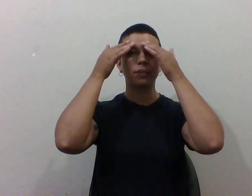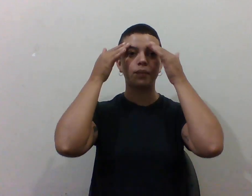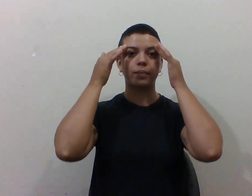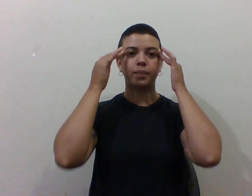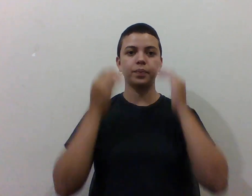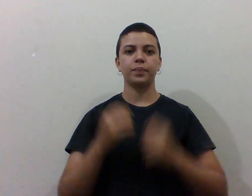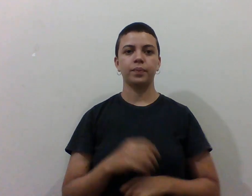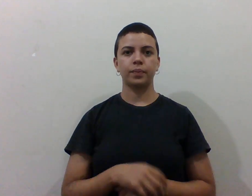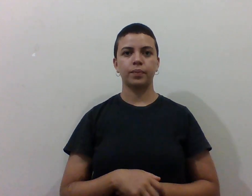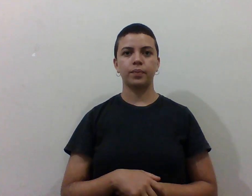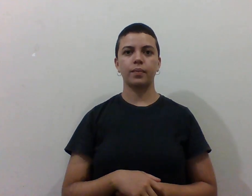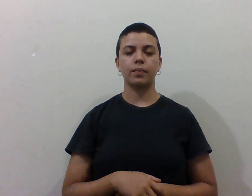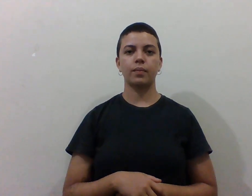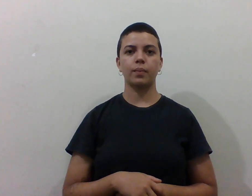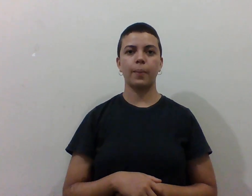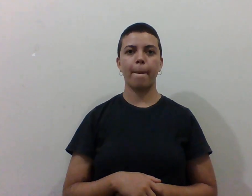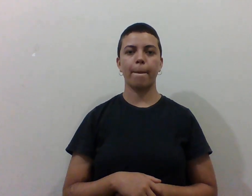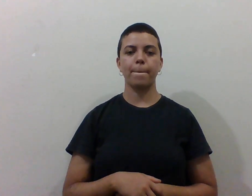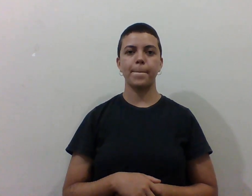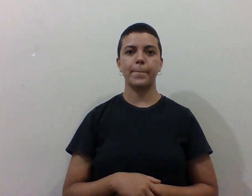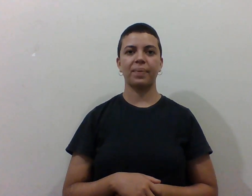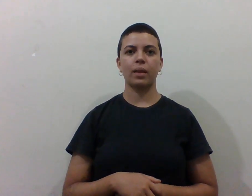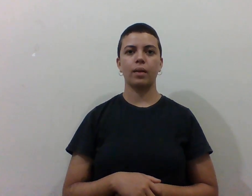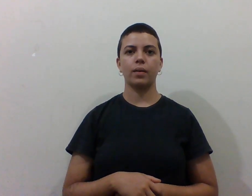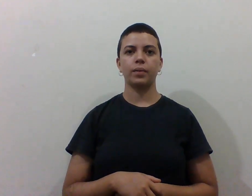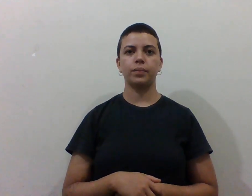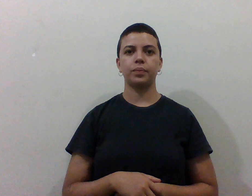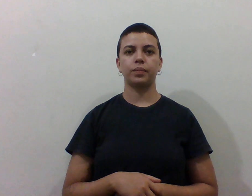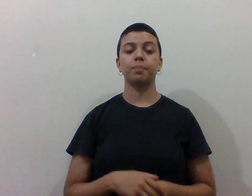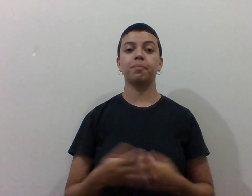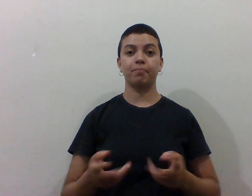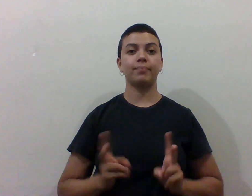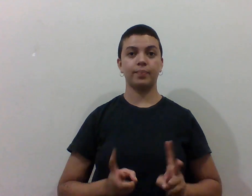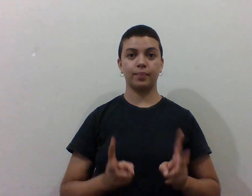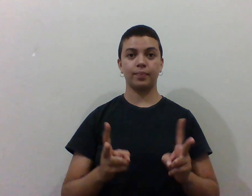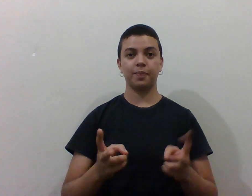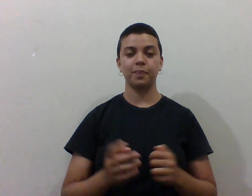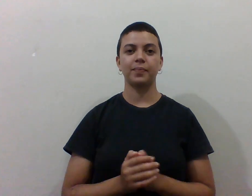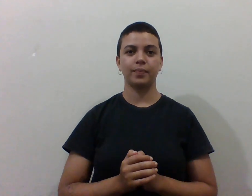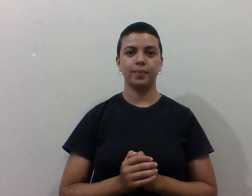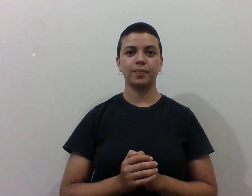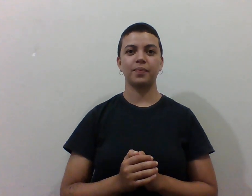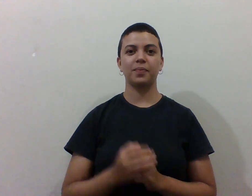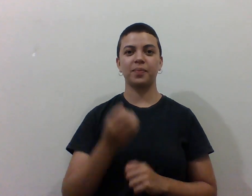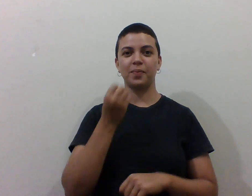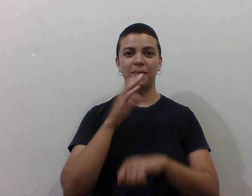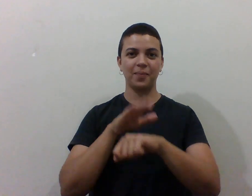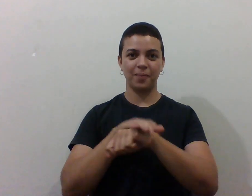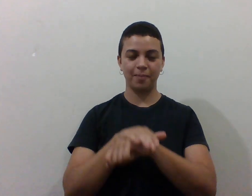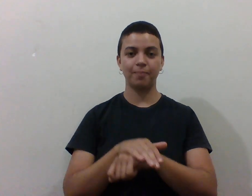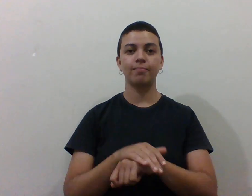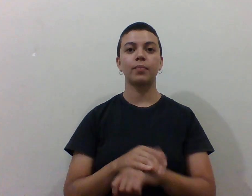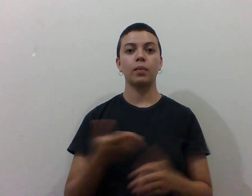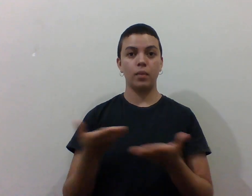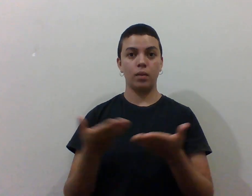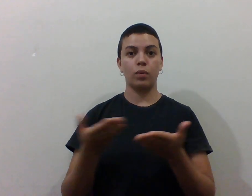Então, pessoal, vamos dar continuidade, boa noite, nessa primeira oportunidade a gente vai ouvir uma